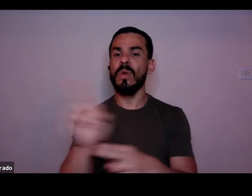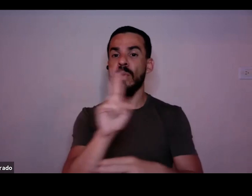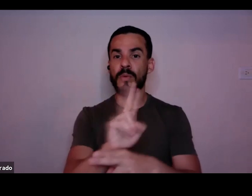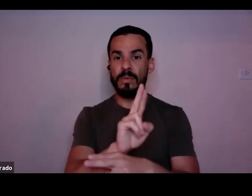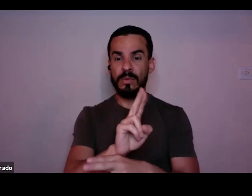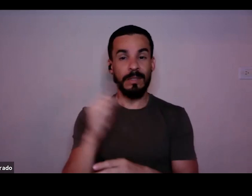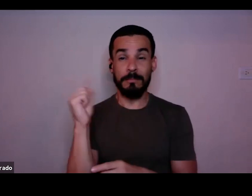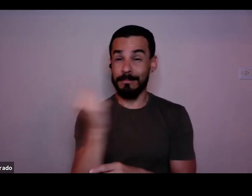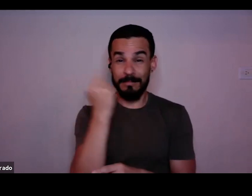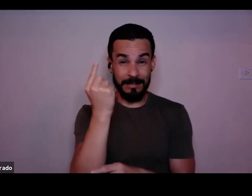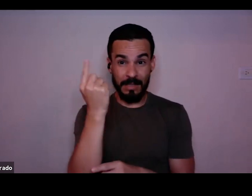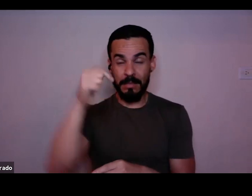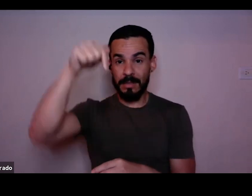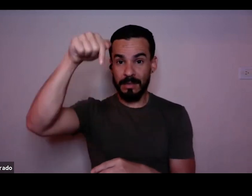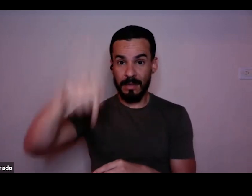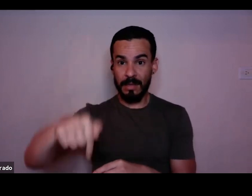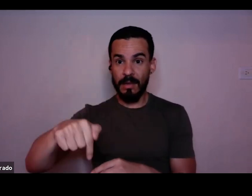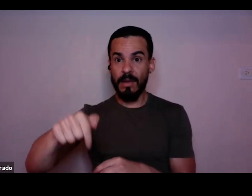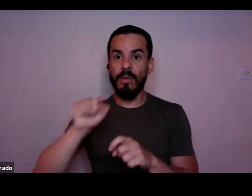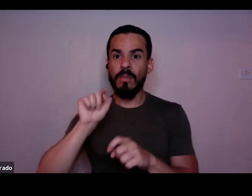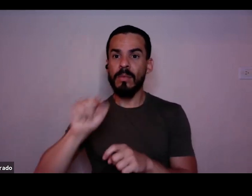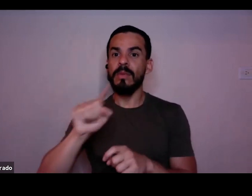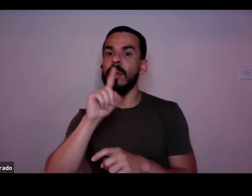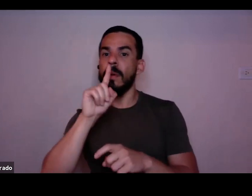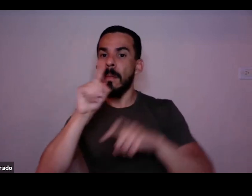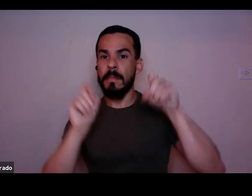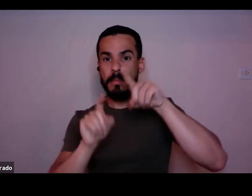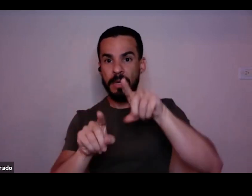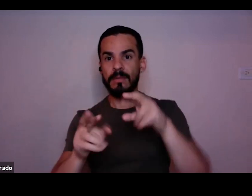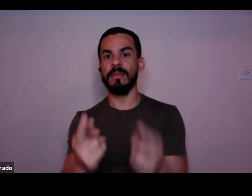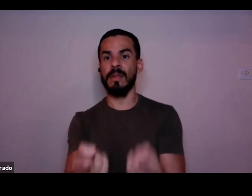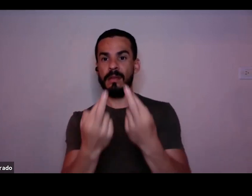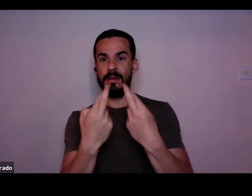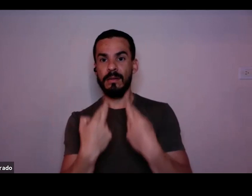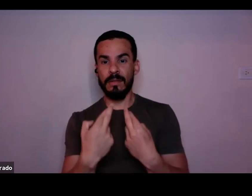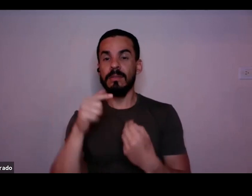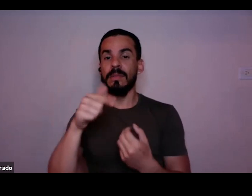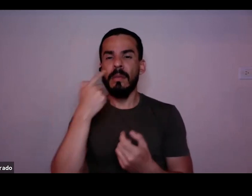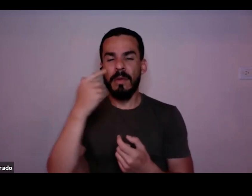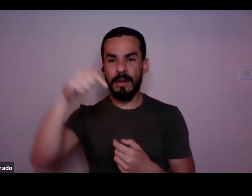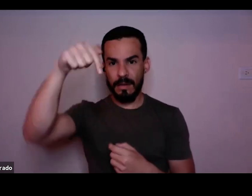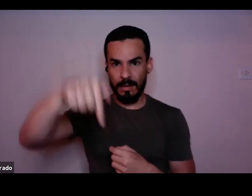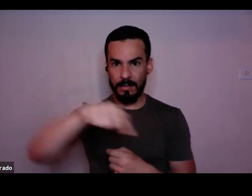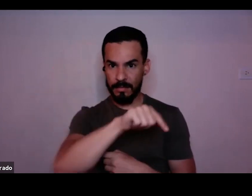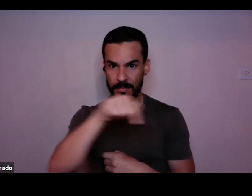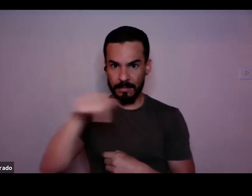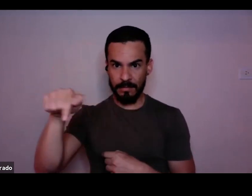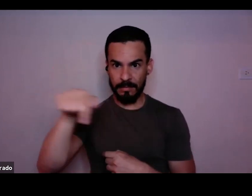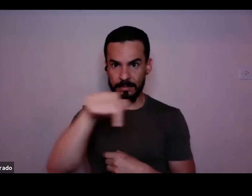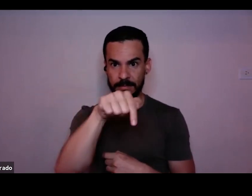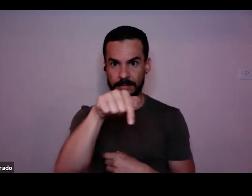únicamente el botón de preguntas y respuestas que pueden ver en la parte inferior de sus